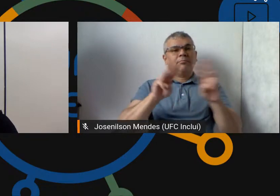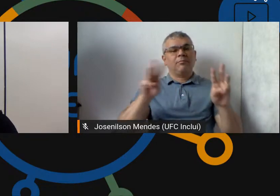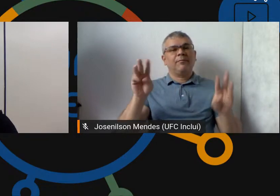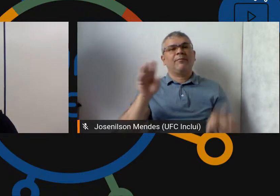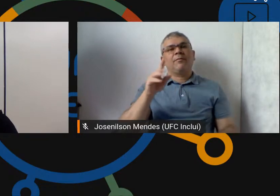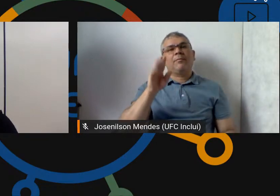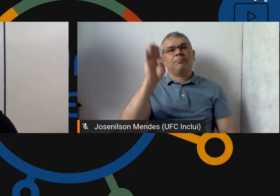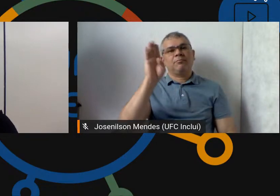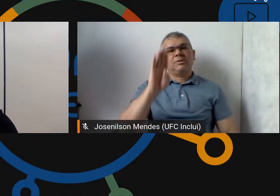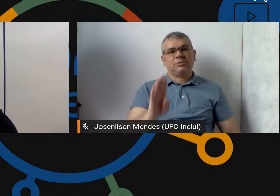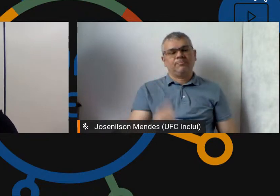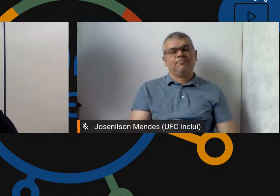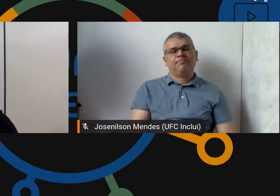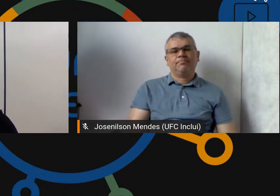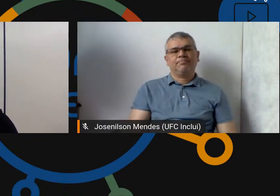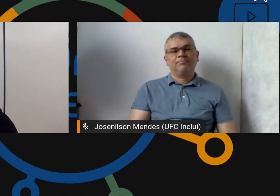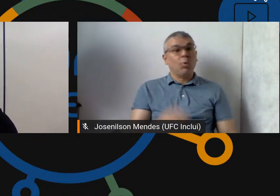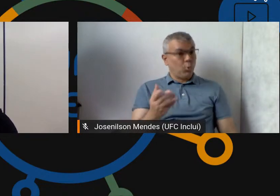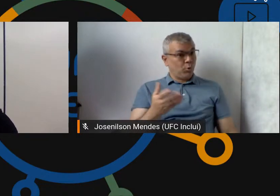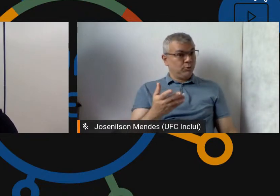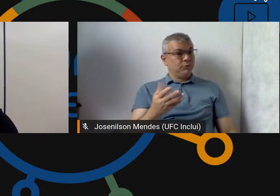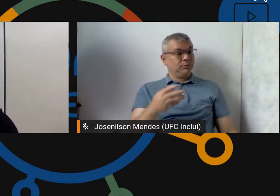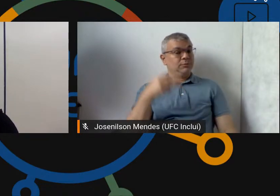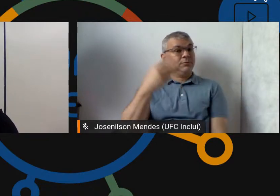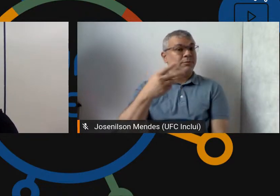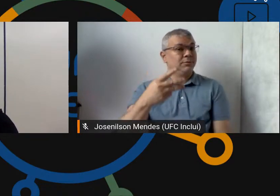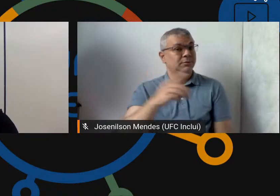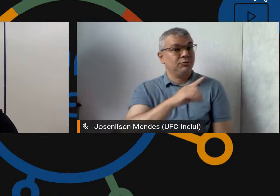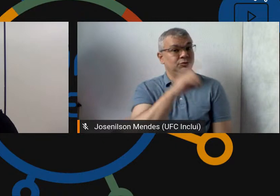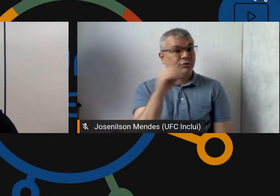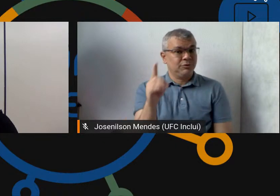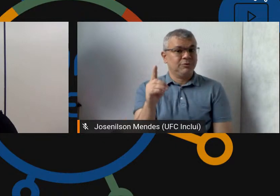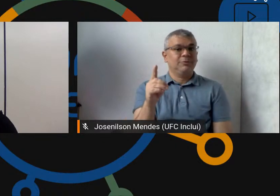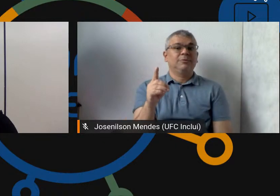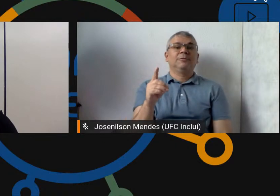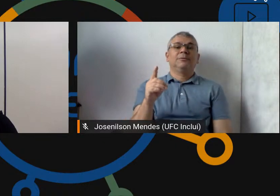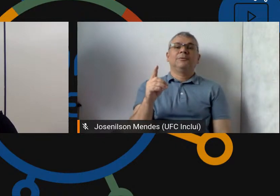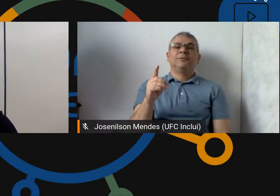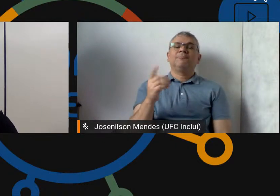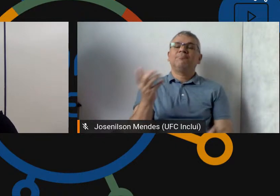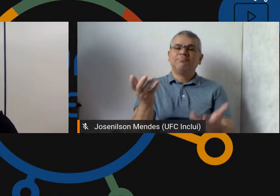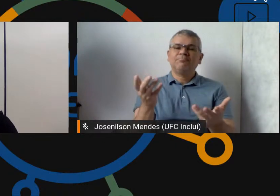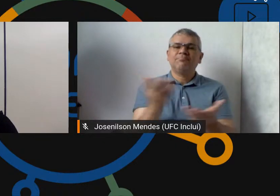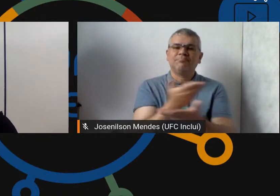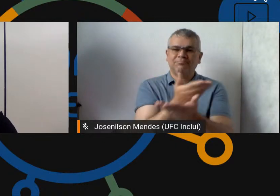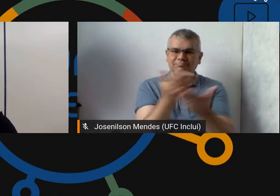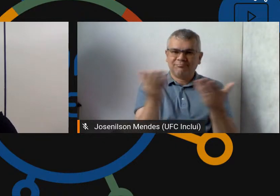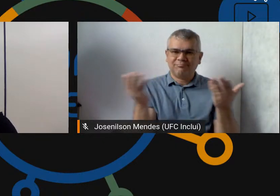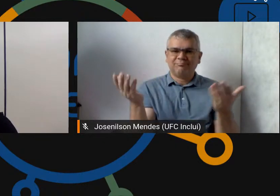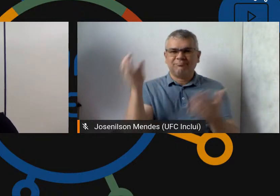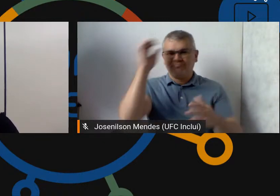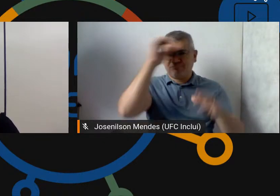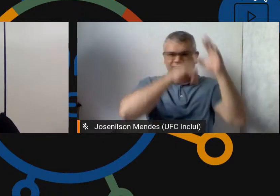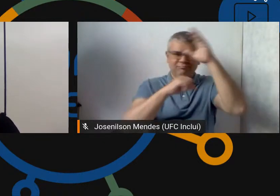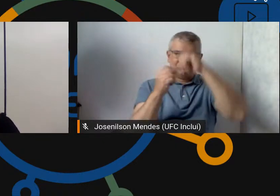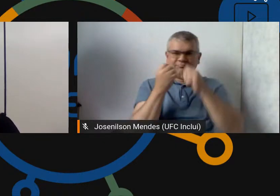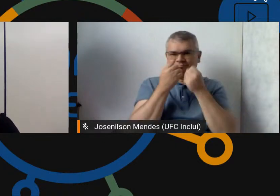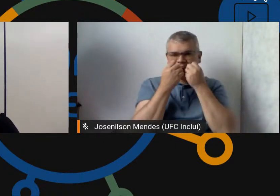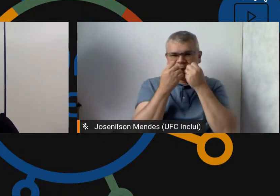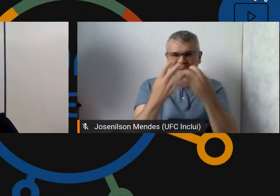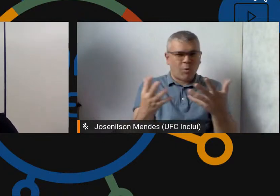e desejamos a todos um bom aprendizado e façam suas perguntas ao final. Nós agradecemos, eu